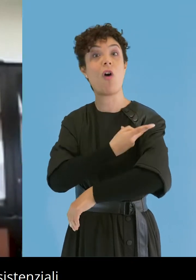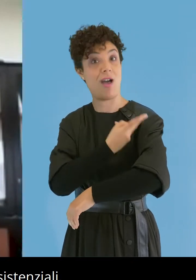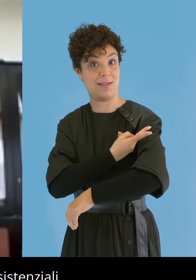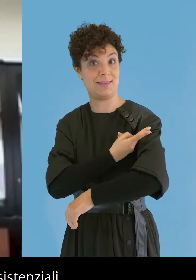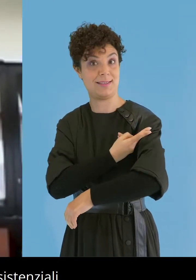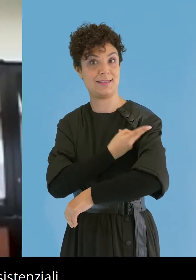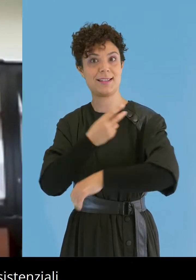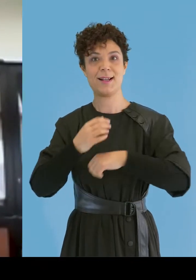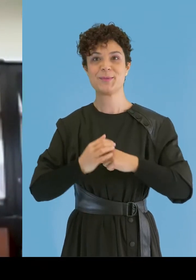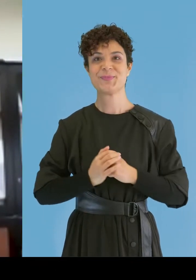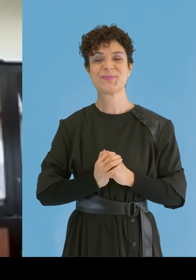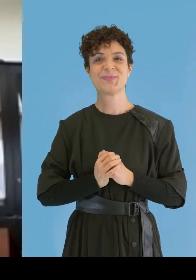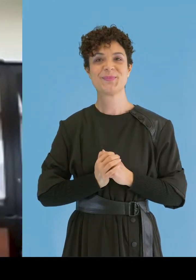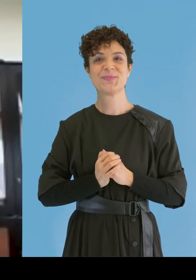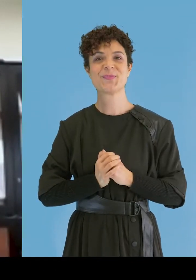bisogni socioassistenziali.